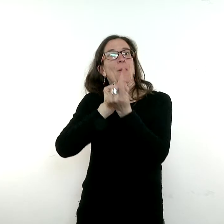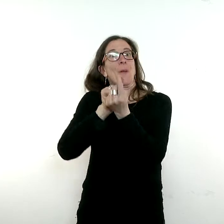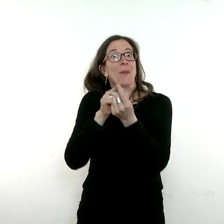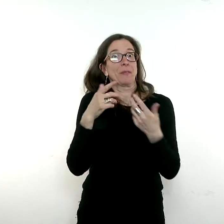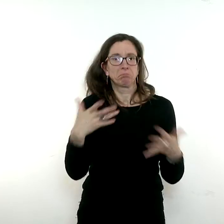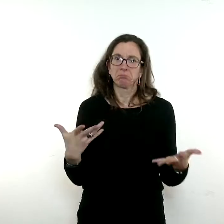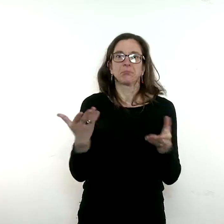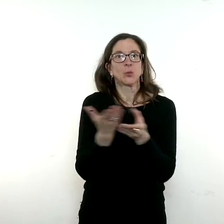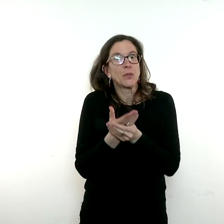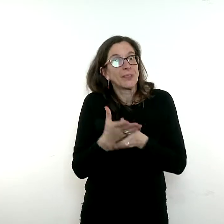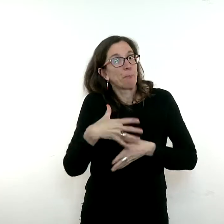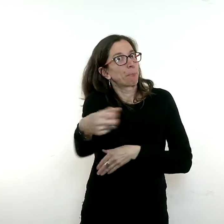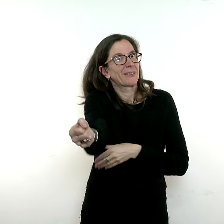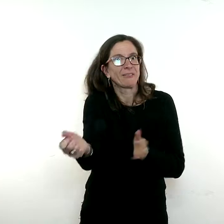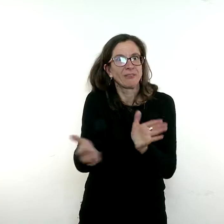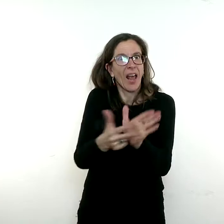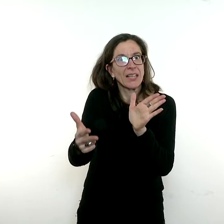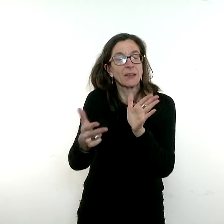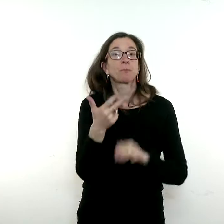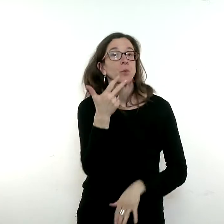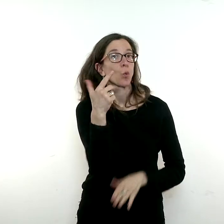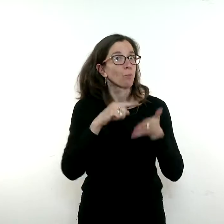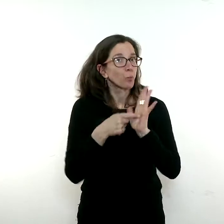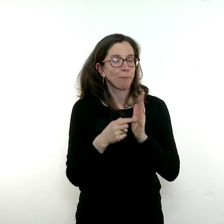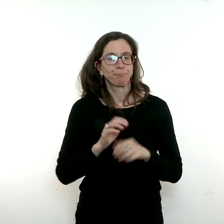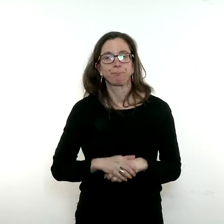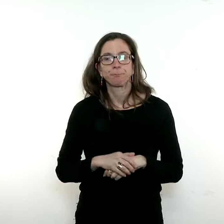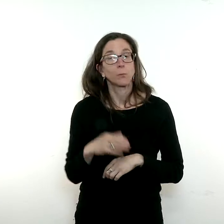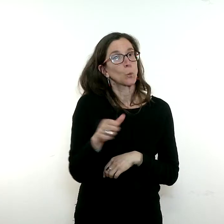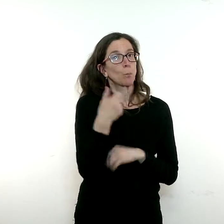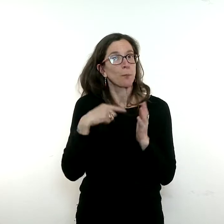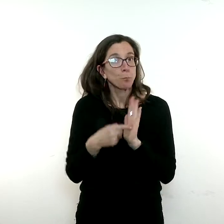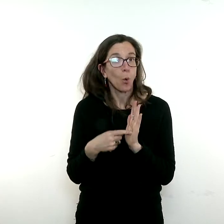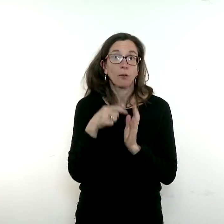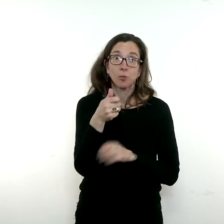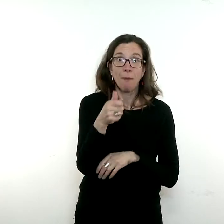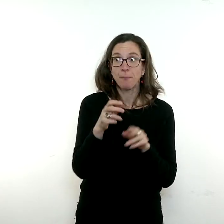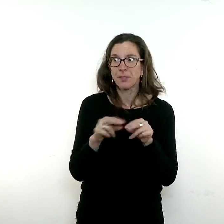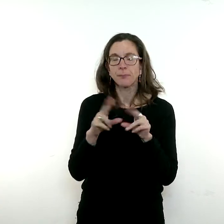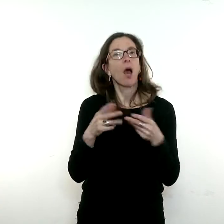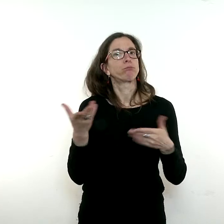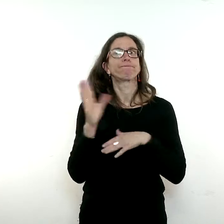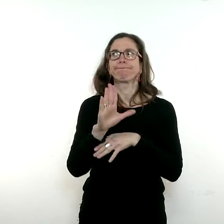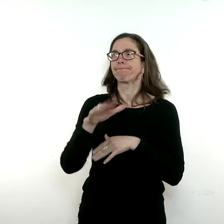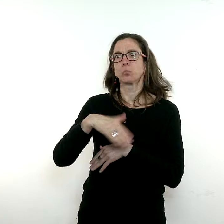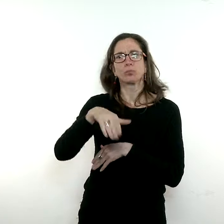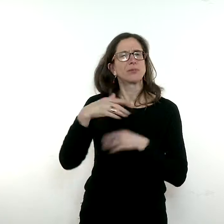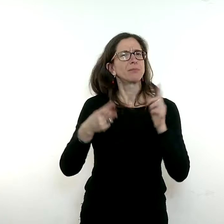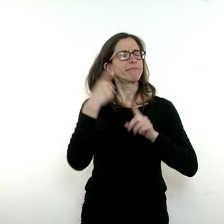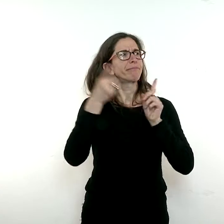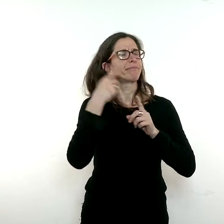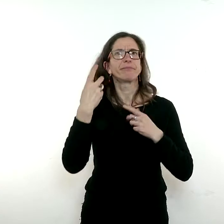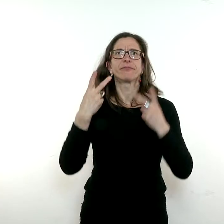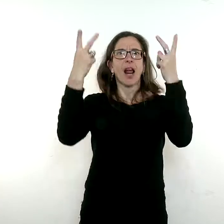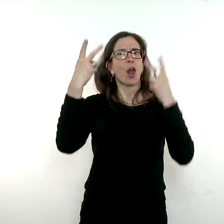notre dossier. Et tout d'abord, sur 3 points. Tout d'abord, il a expliqué la notoriété de Montpellier, mais au niveau